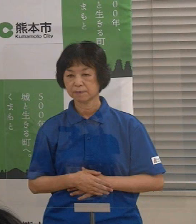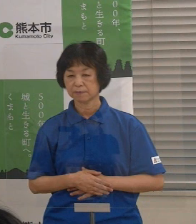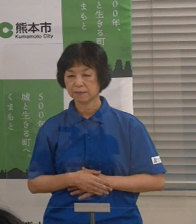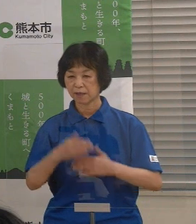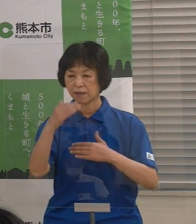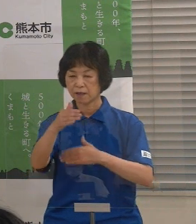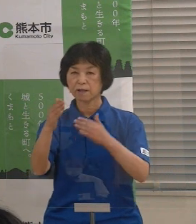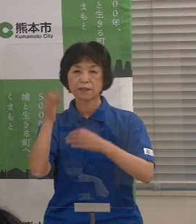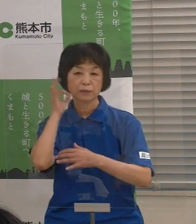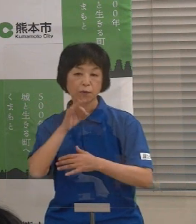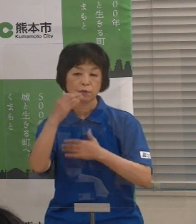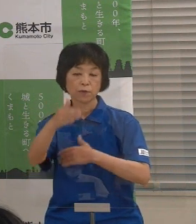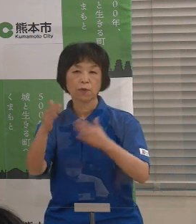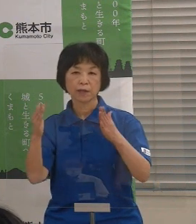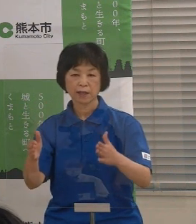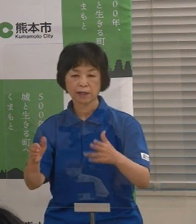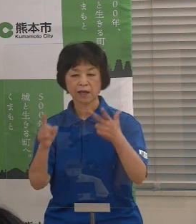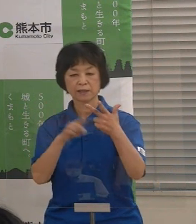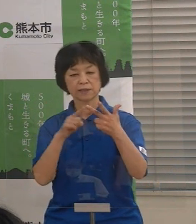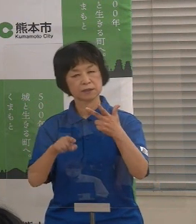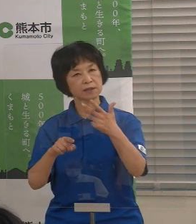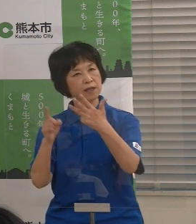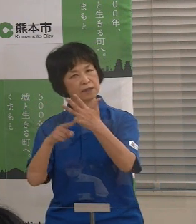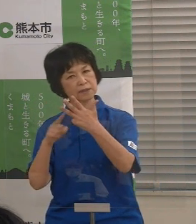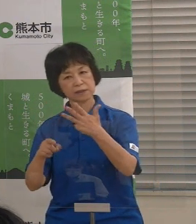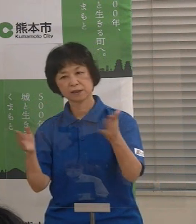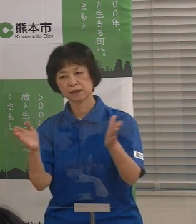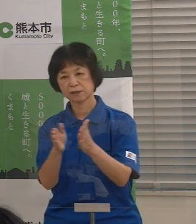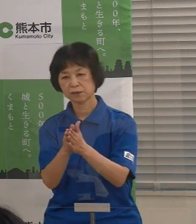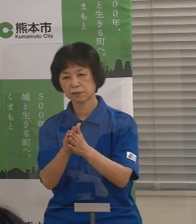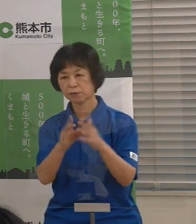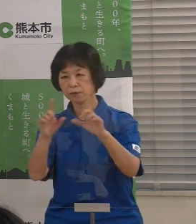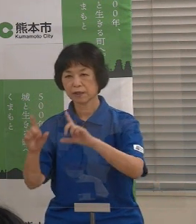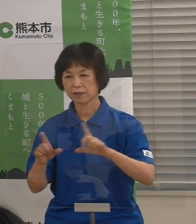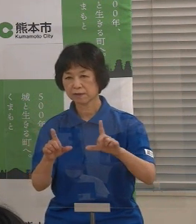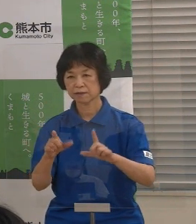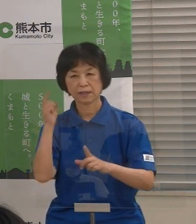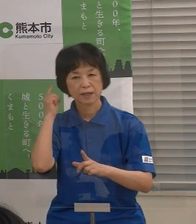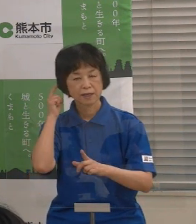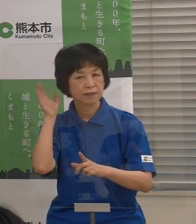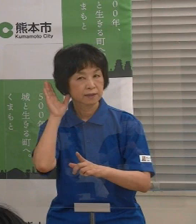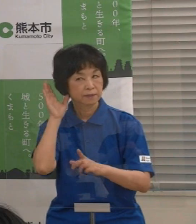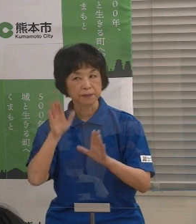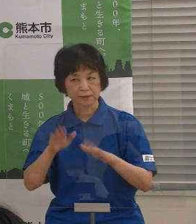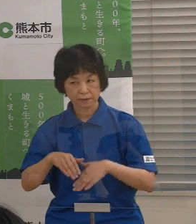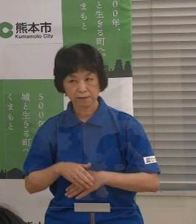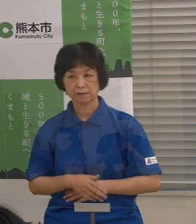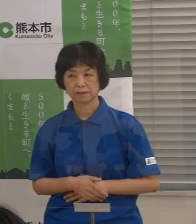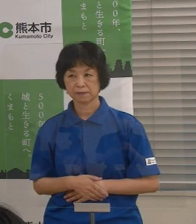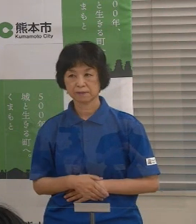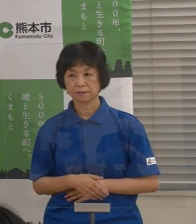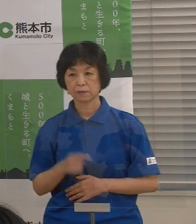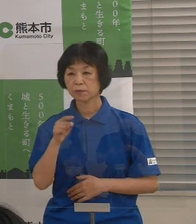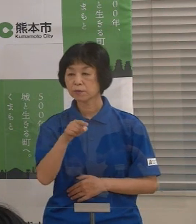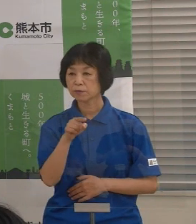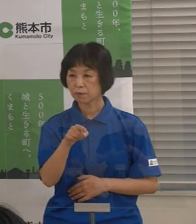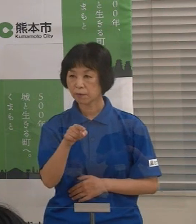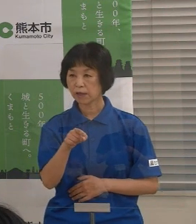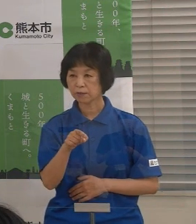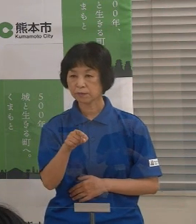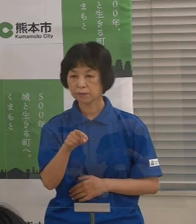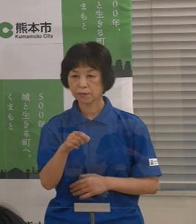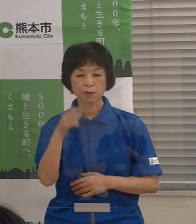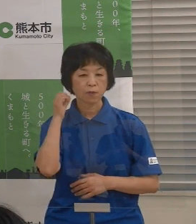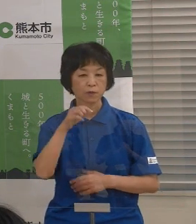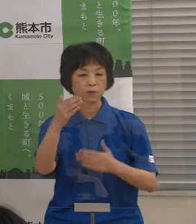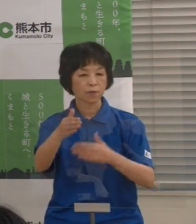はい、 同じ部屋ということだったんですけど、この107例目は、90、91例目と同じ部屋、 同じその寮